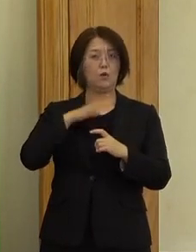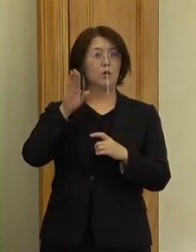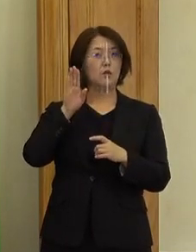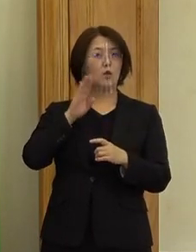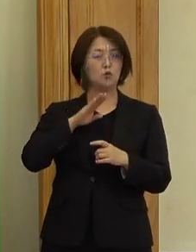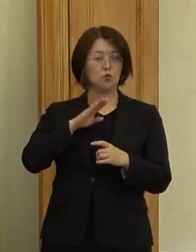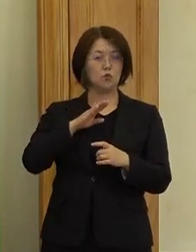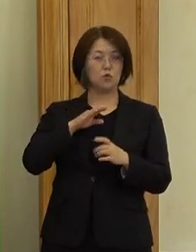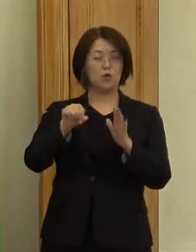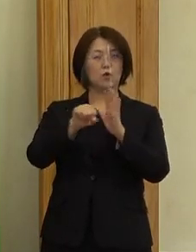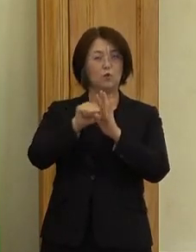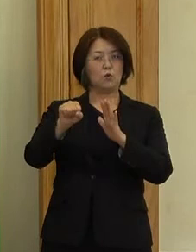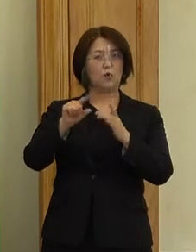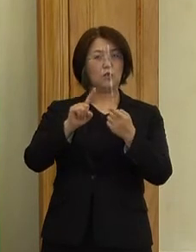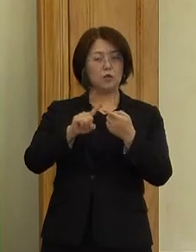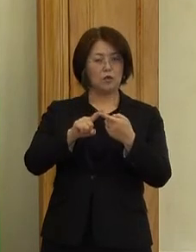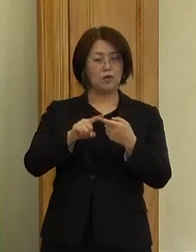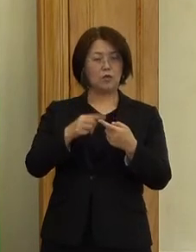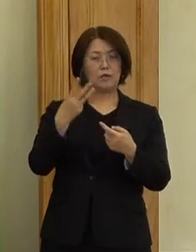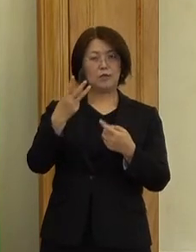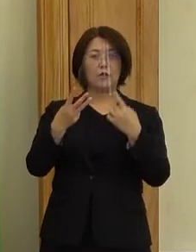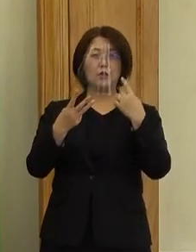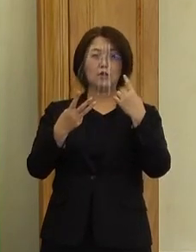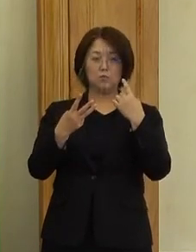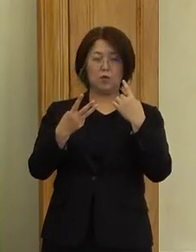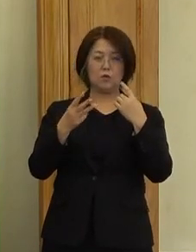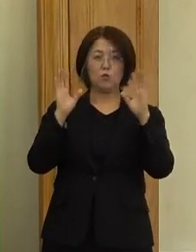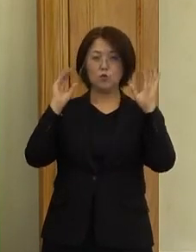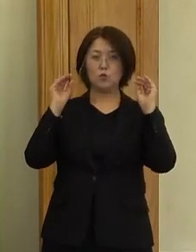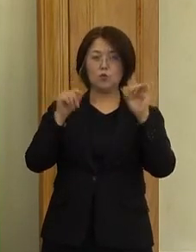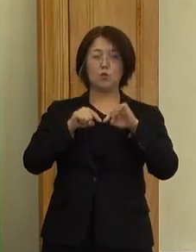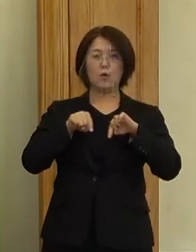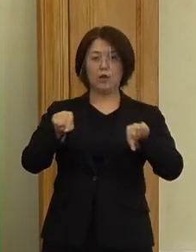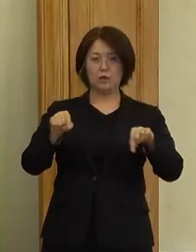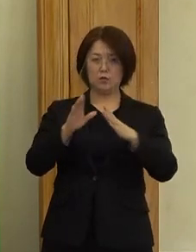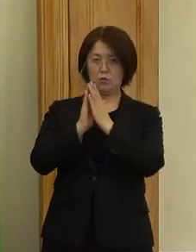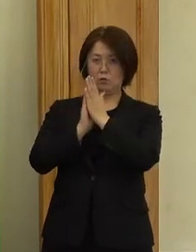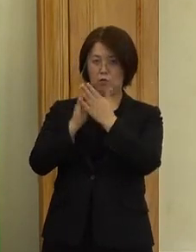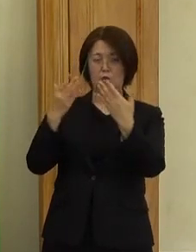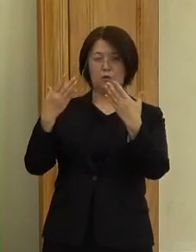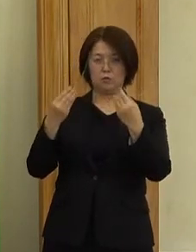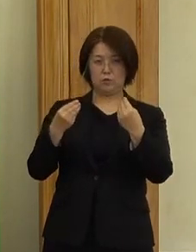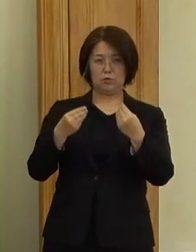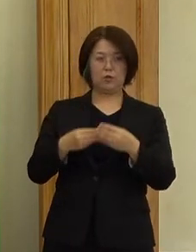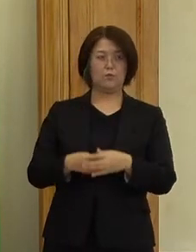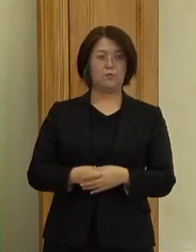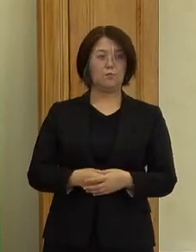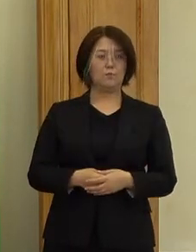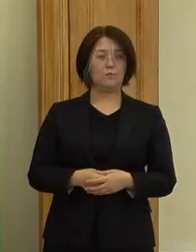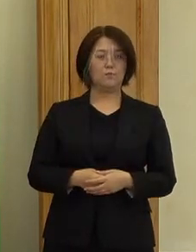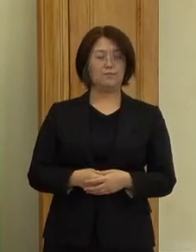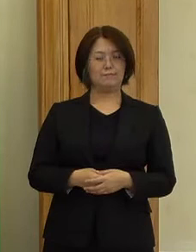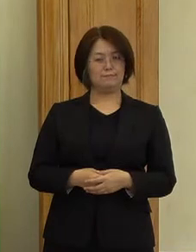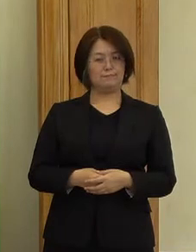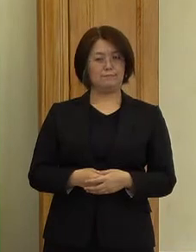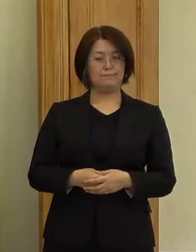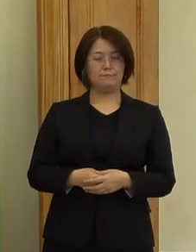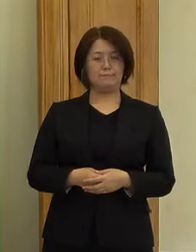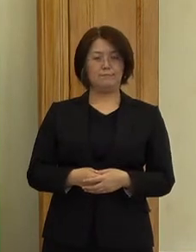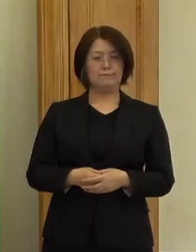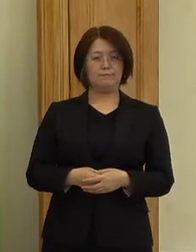それから有効であるという3回目が、そんな情報発信もお願いをしているところでございます。それ